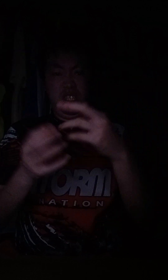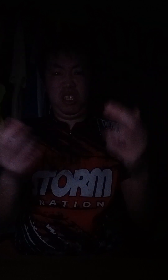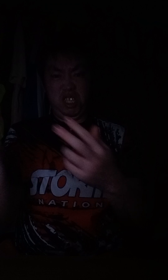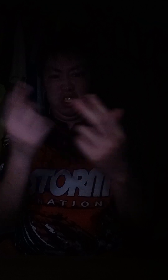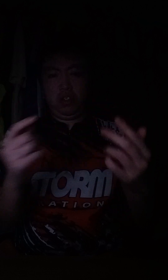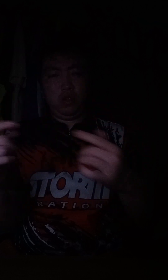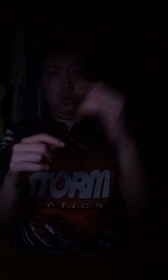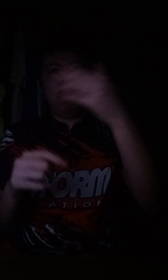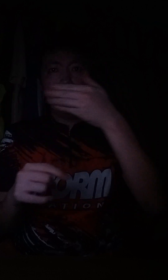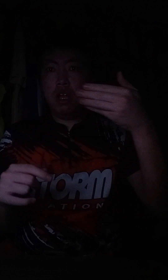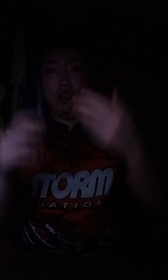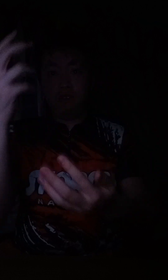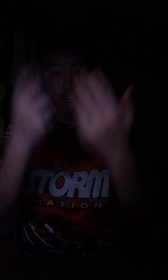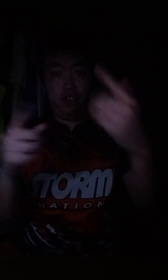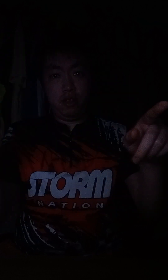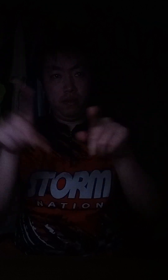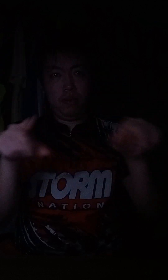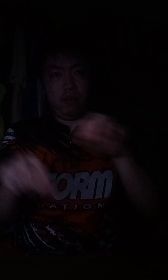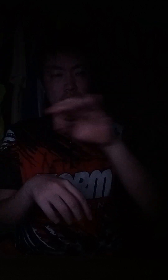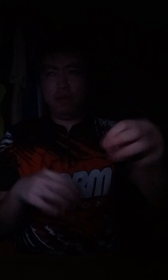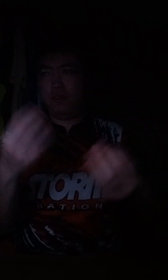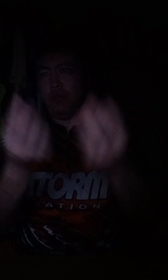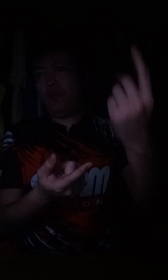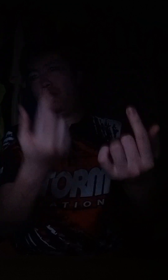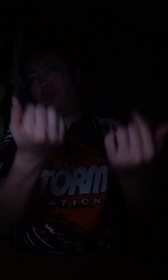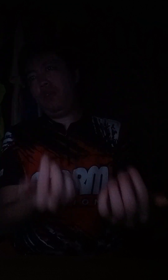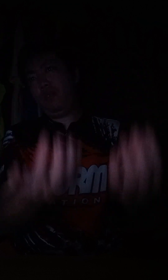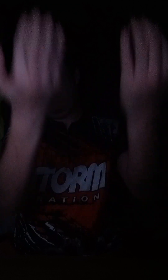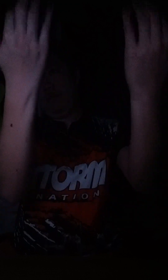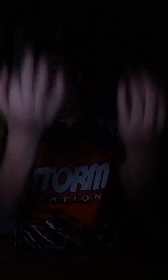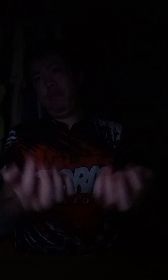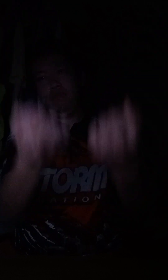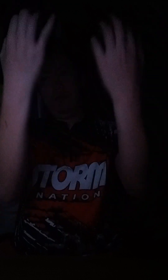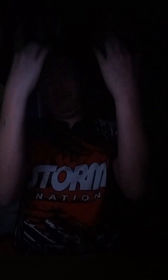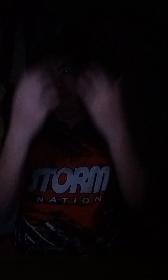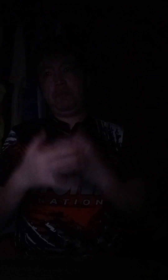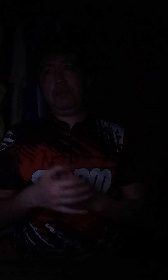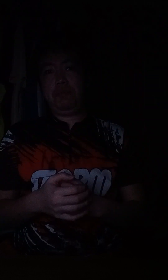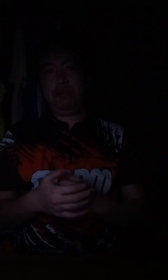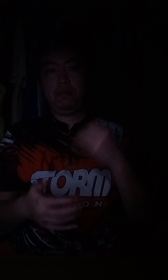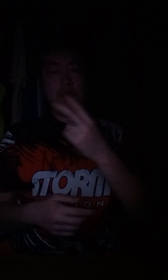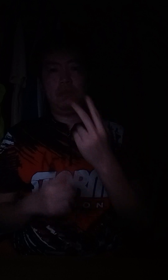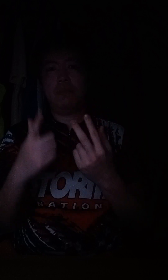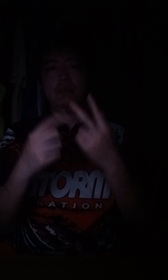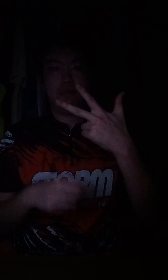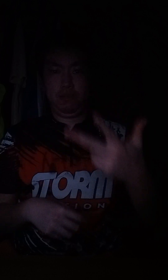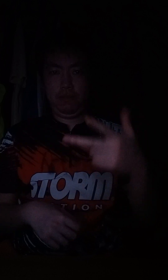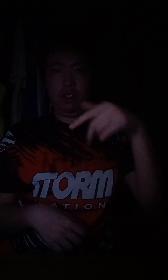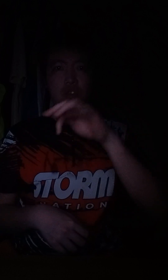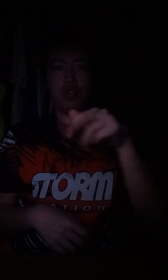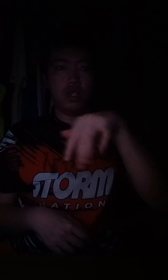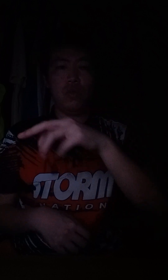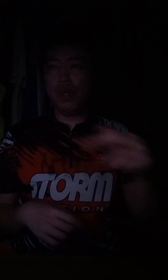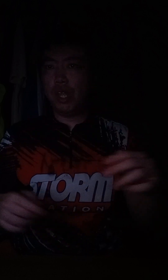비닐하우스에서 빨간 불길과 함께 검은 연기가 솟구칩니다. 어제 저녁 7시 반쯤 대전 죽동에 있는